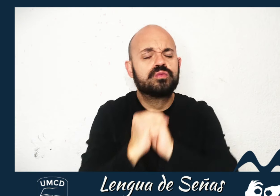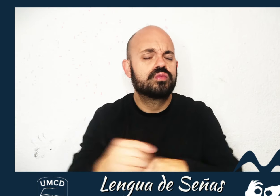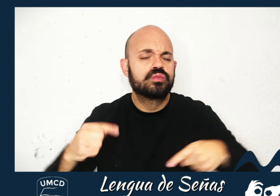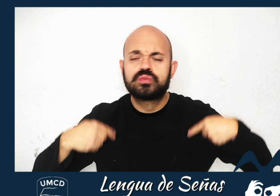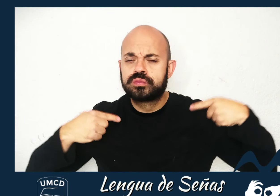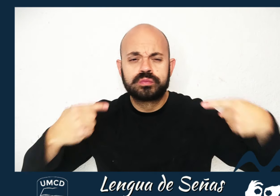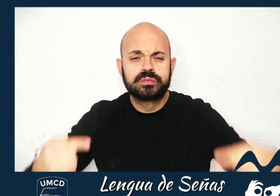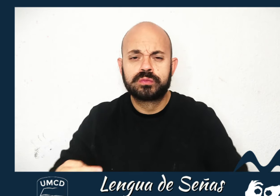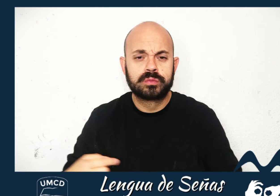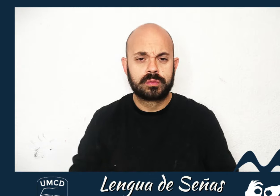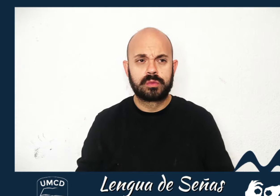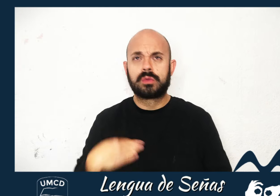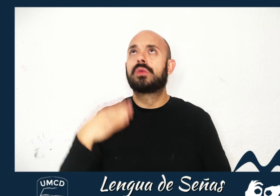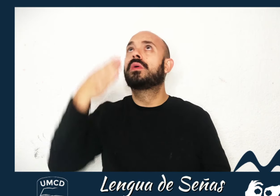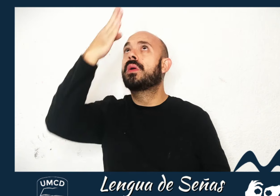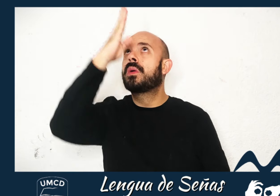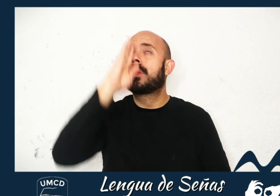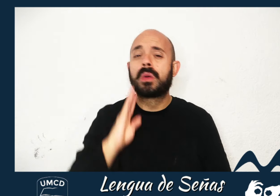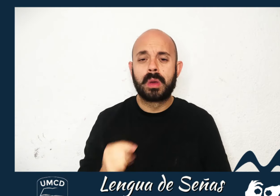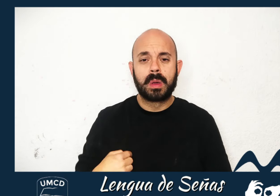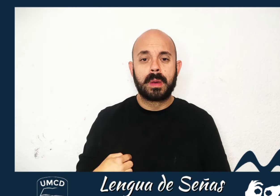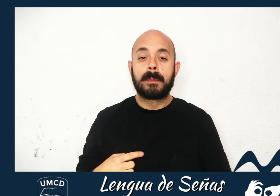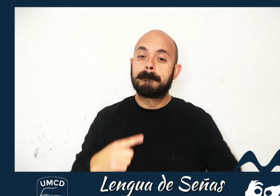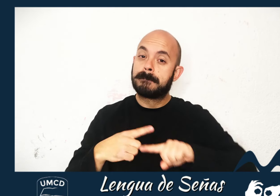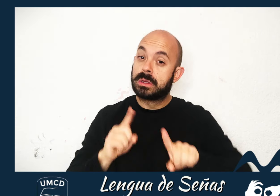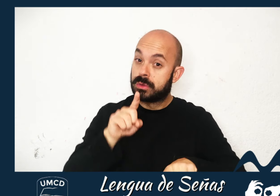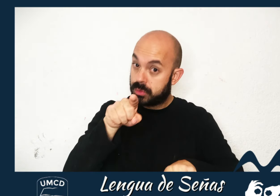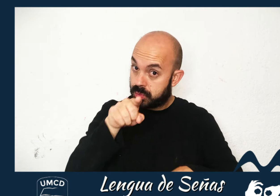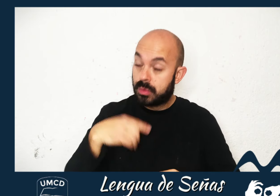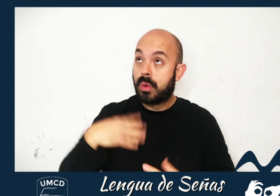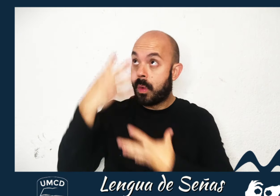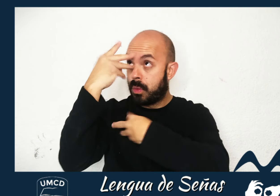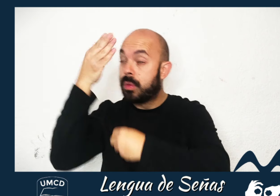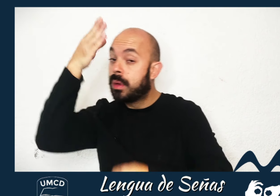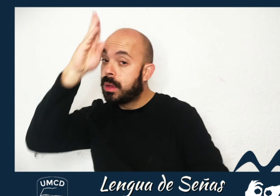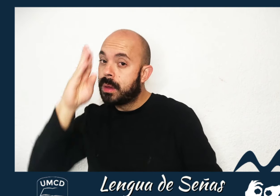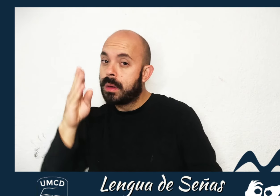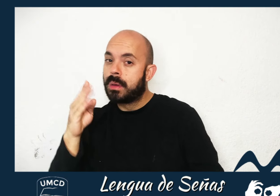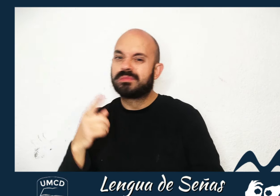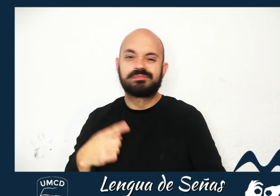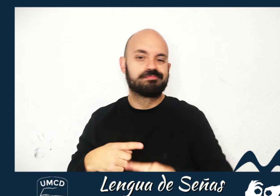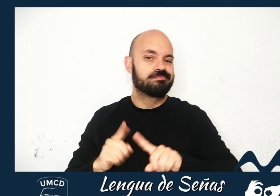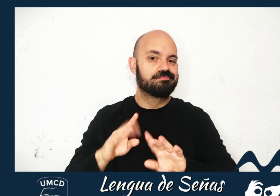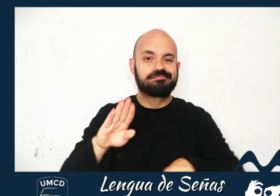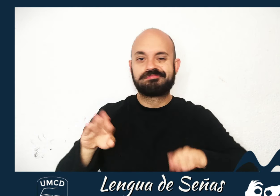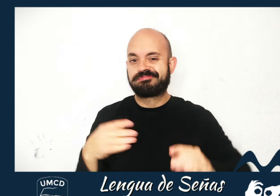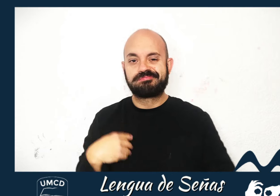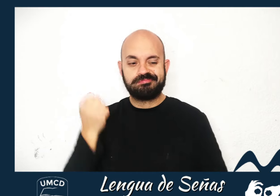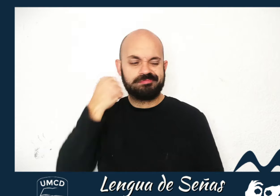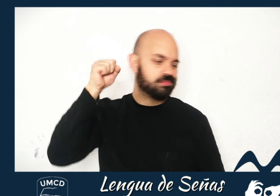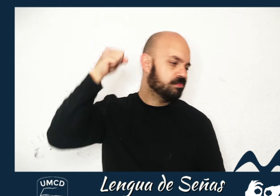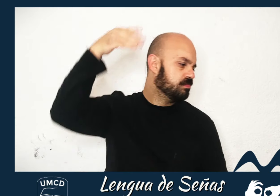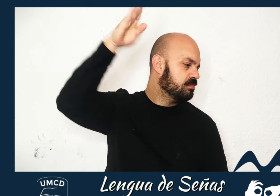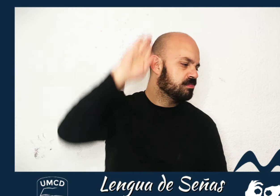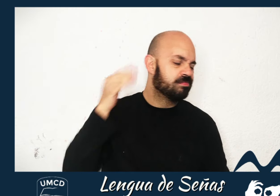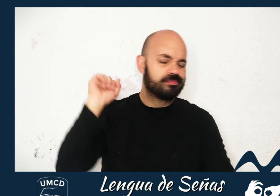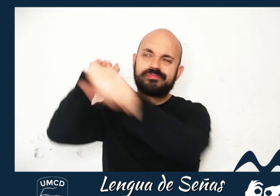posibilidad. Todo depende en cómo está nuestra obediencia. También nos dice la Biblia de que si nosotros, en